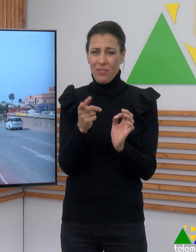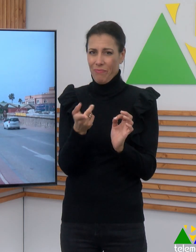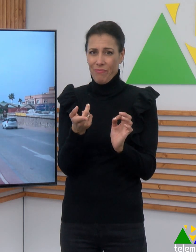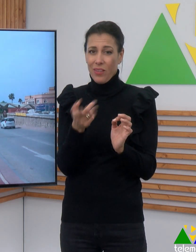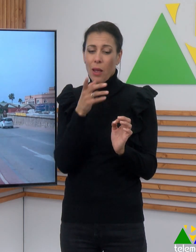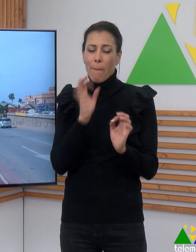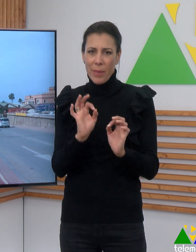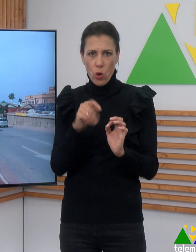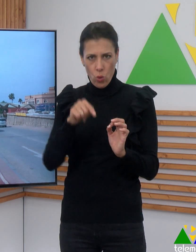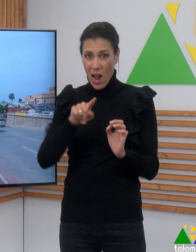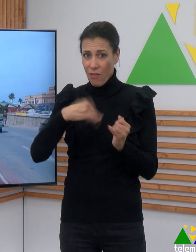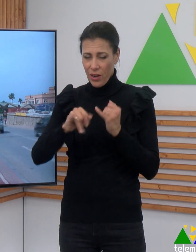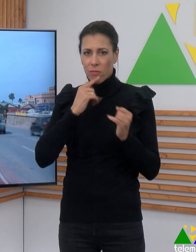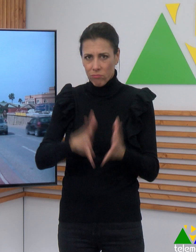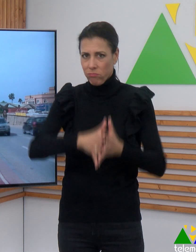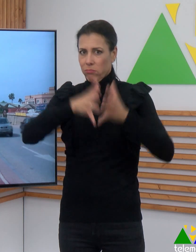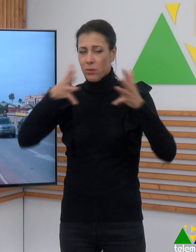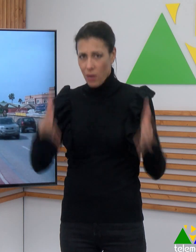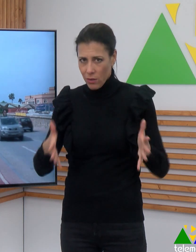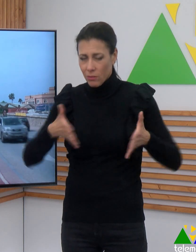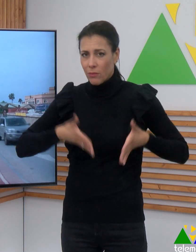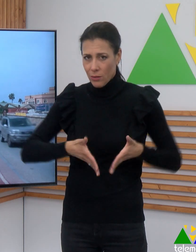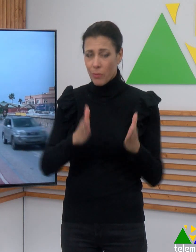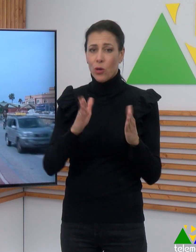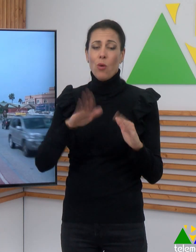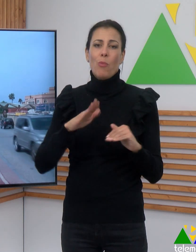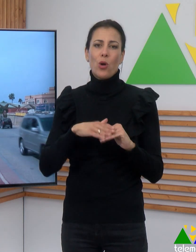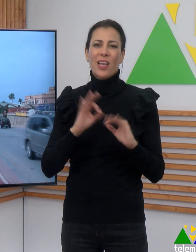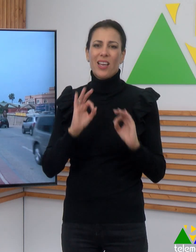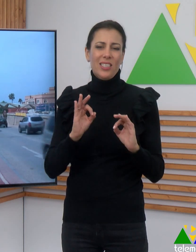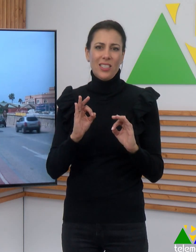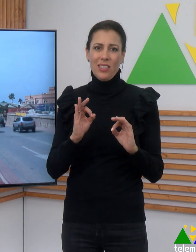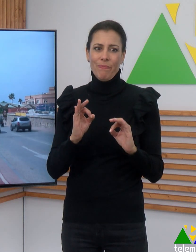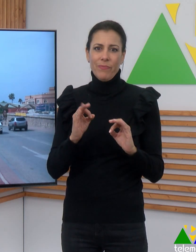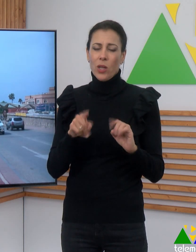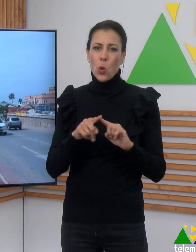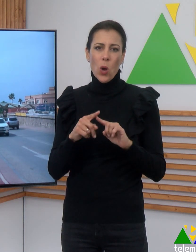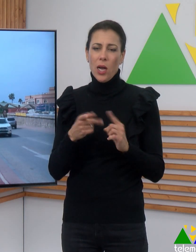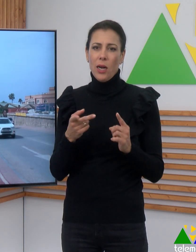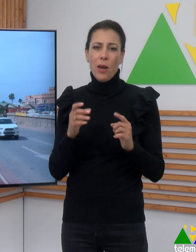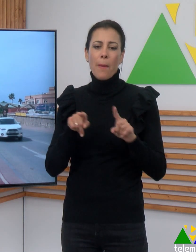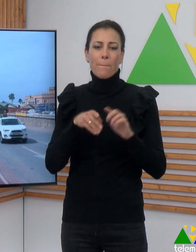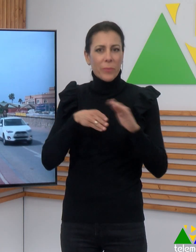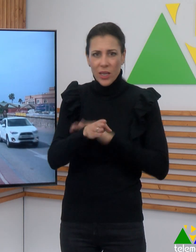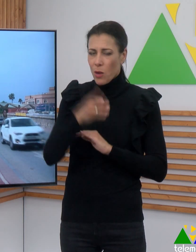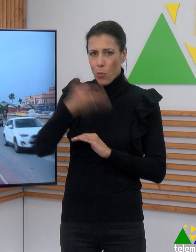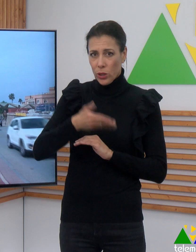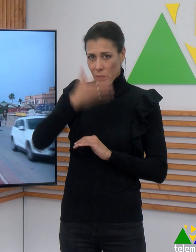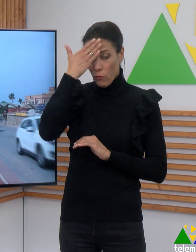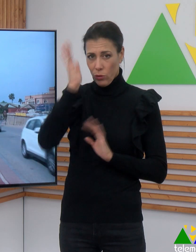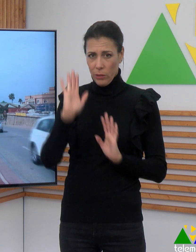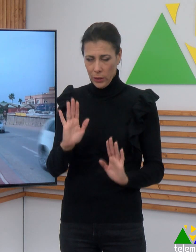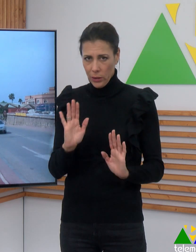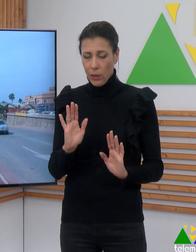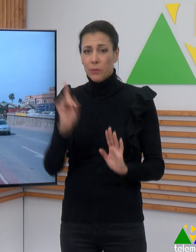importante porque evidentemente se convierte en una arteria fundamental. Quizá también